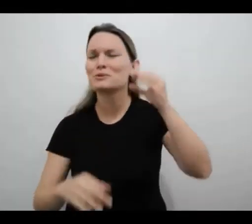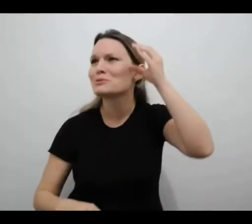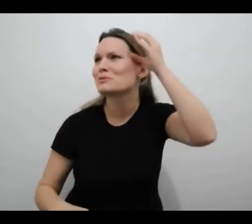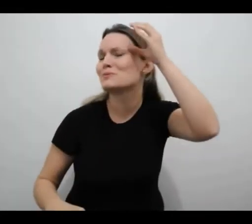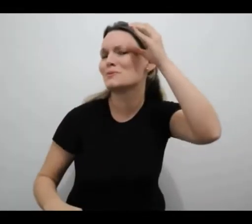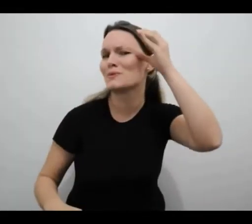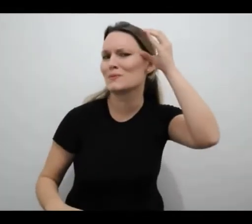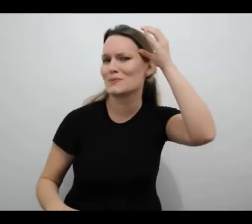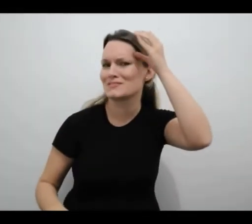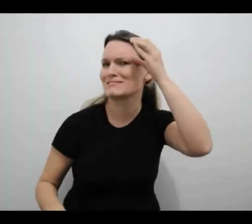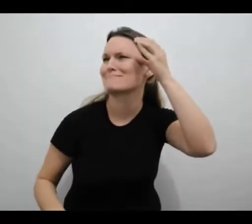de Jaraguá.